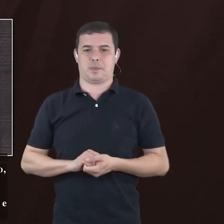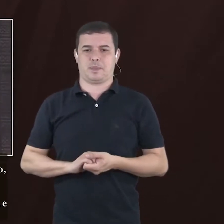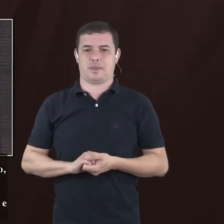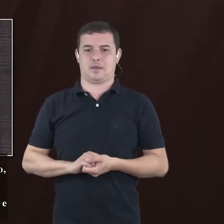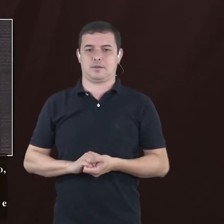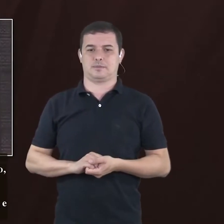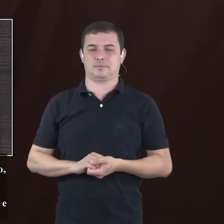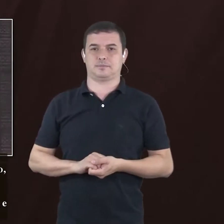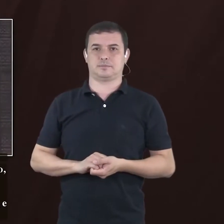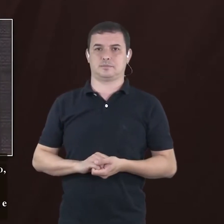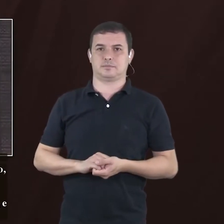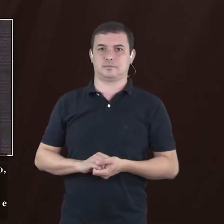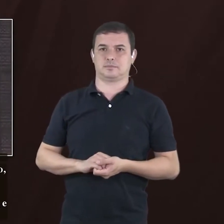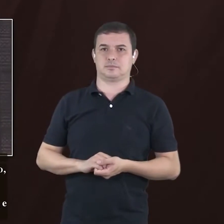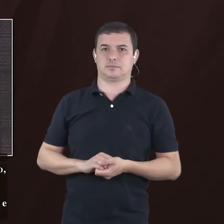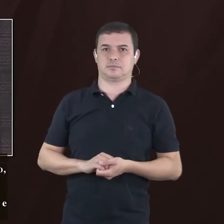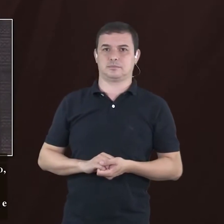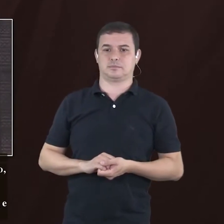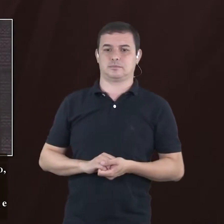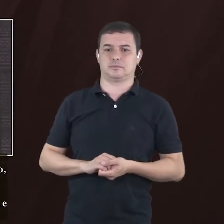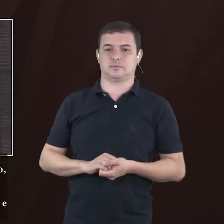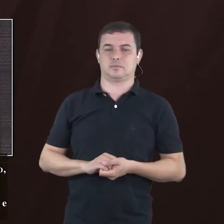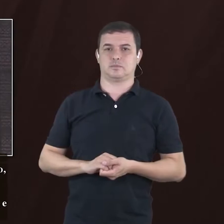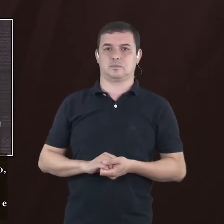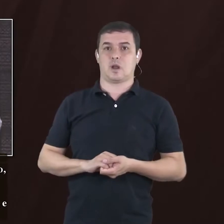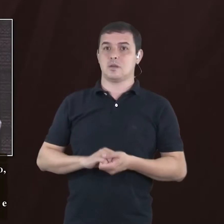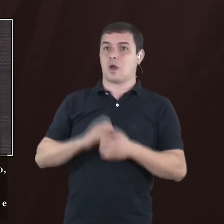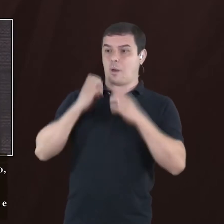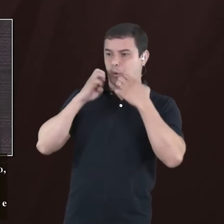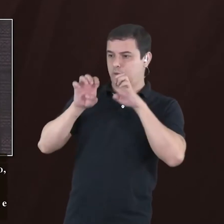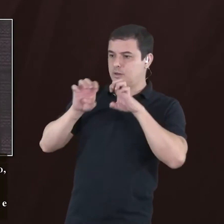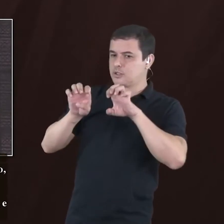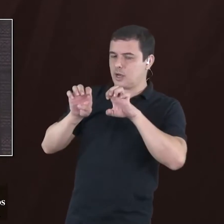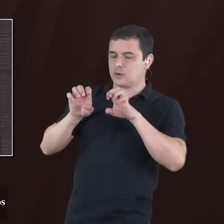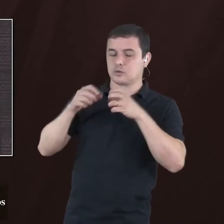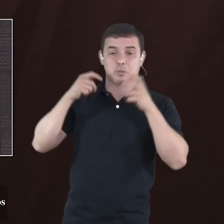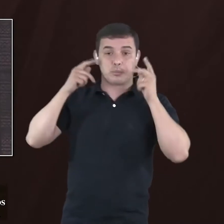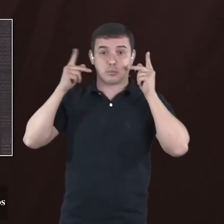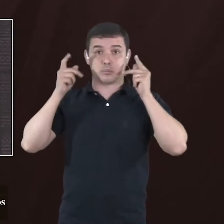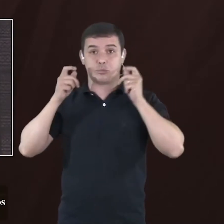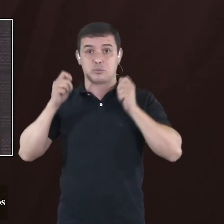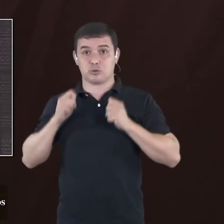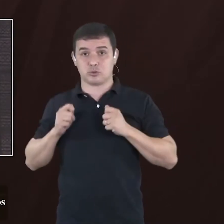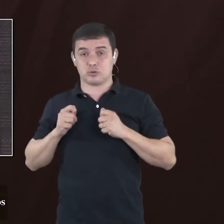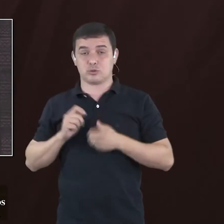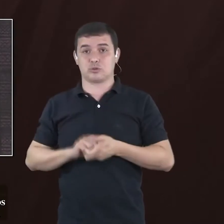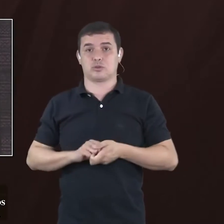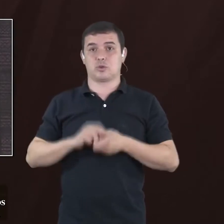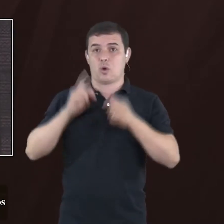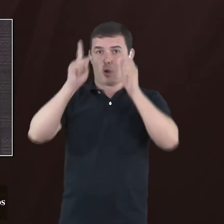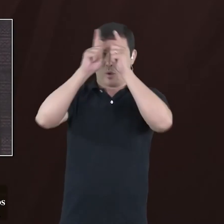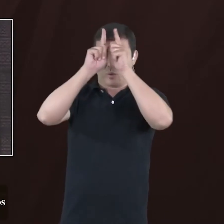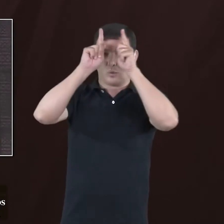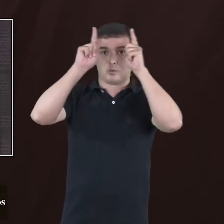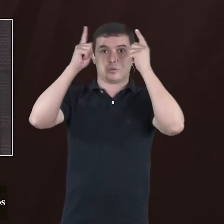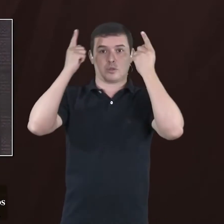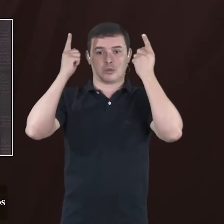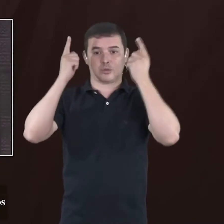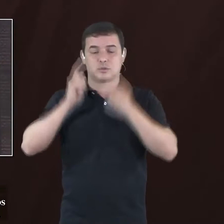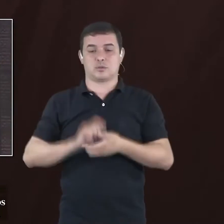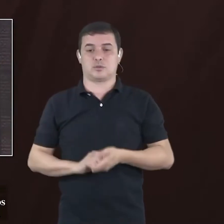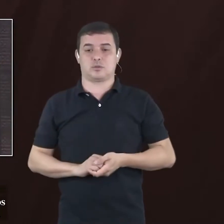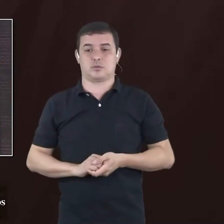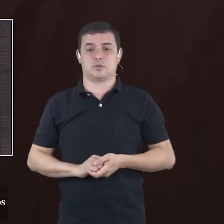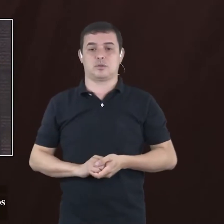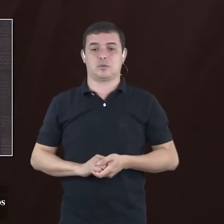e eles para a circuncisão, recomendando somente que nos lembrássemos dos pobres, e também me esforcei